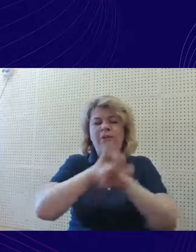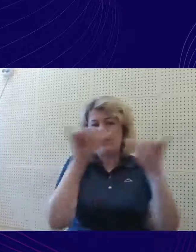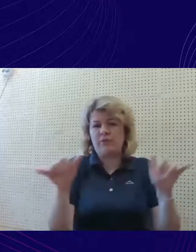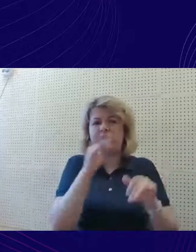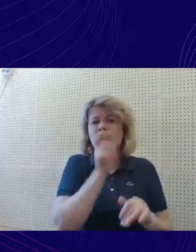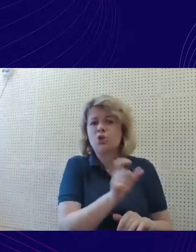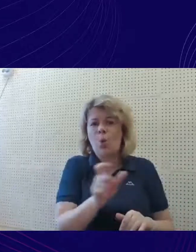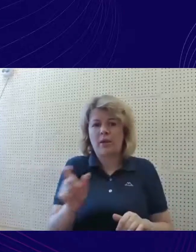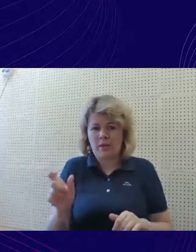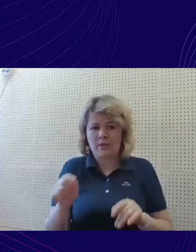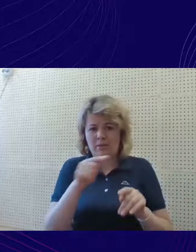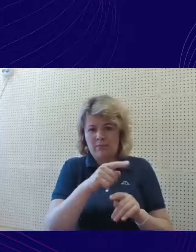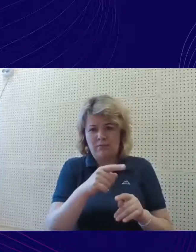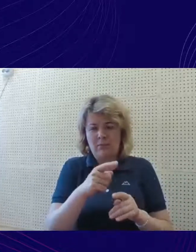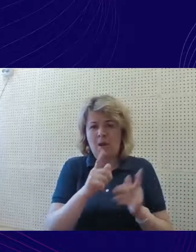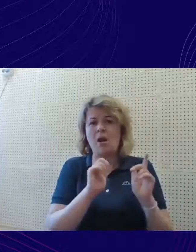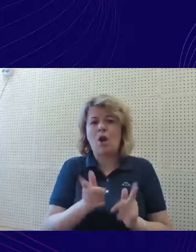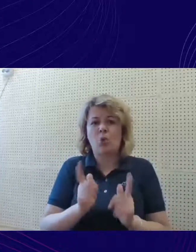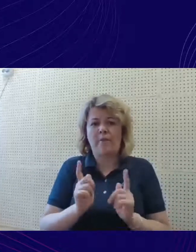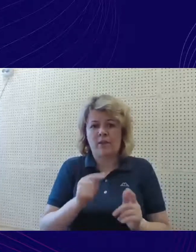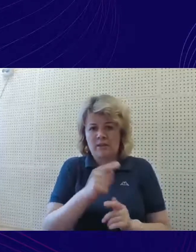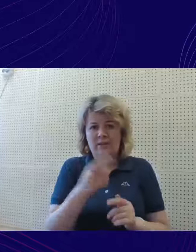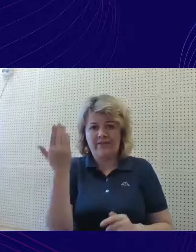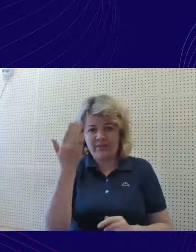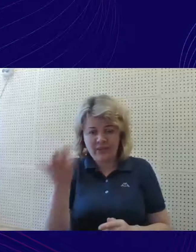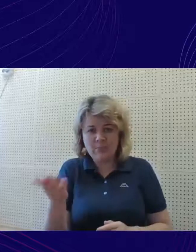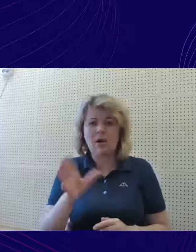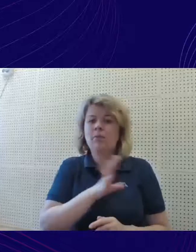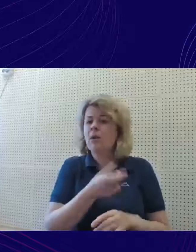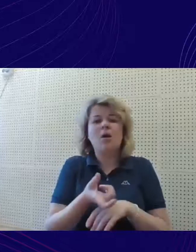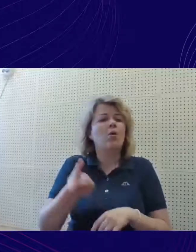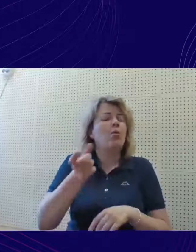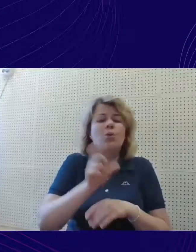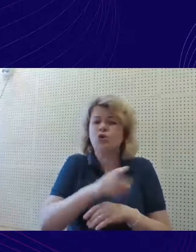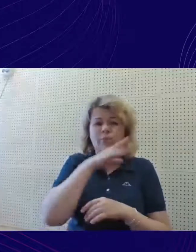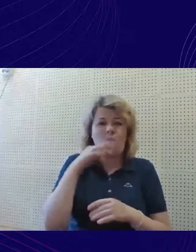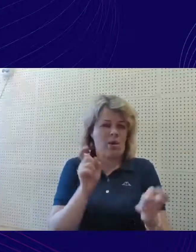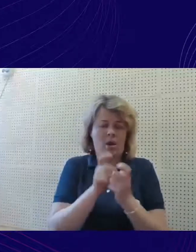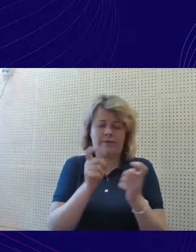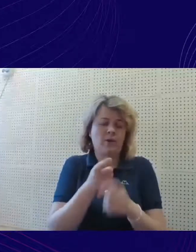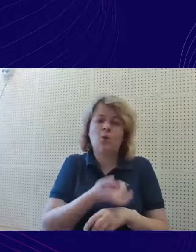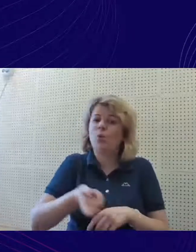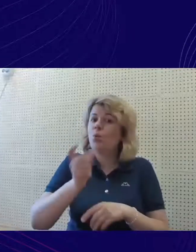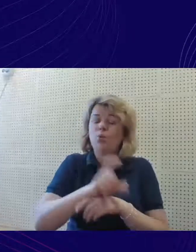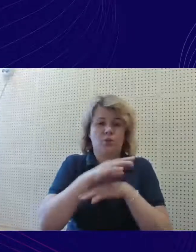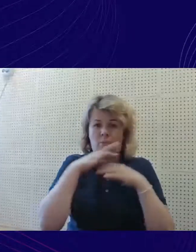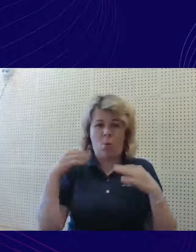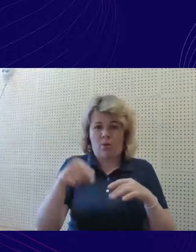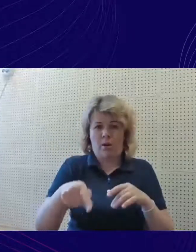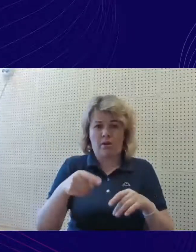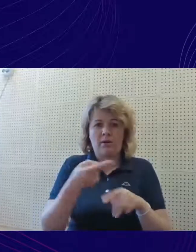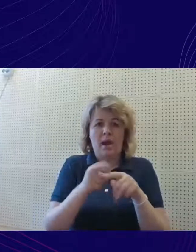было очень много конфликтов очень много на площадке. Но, тем